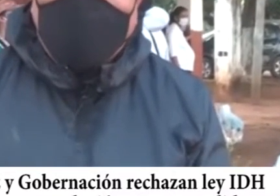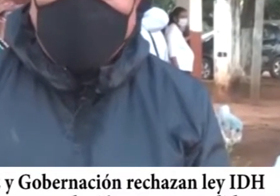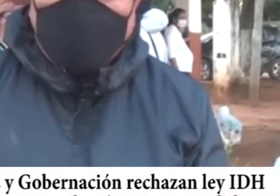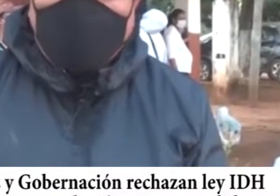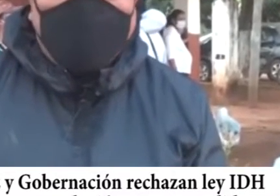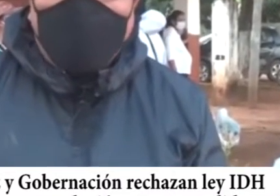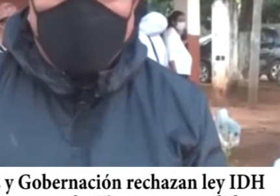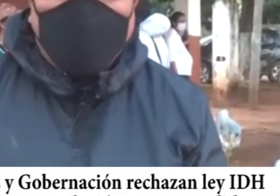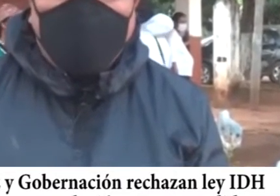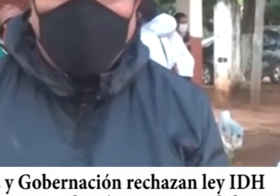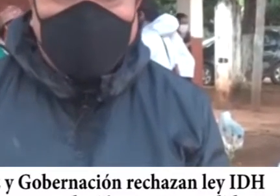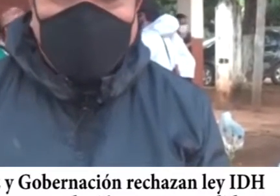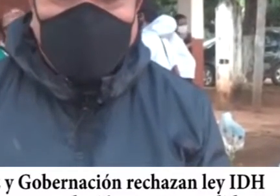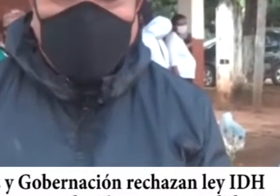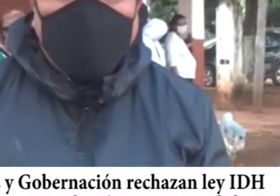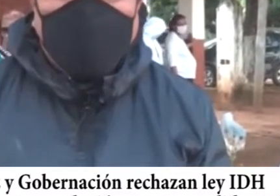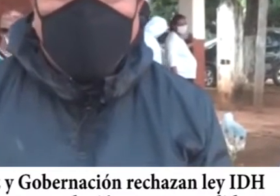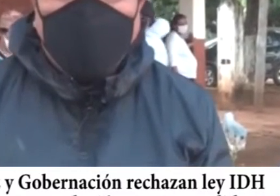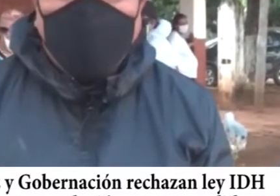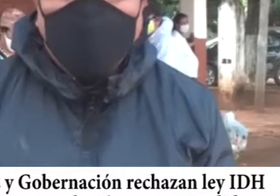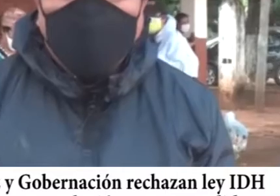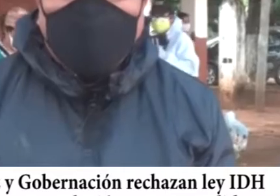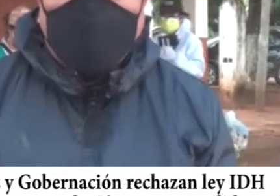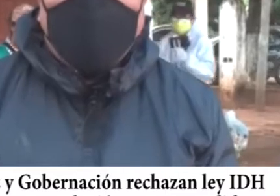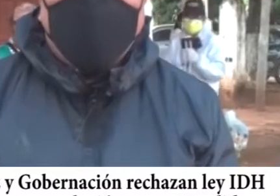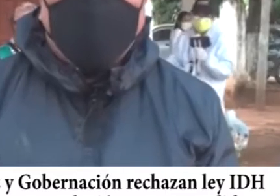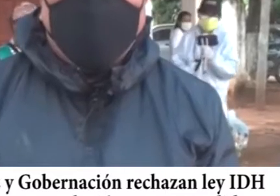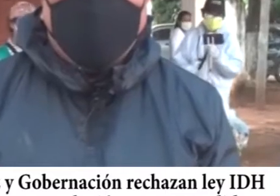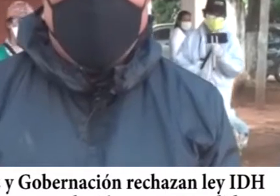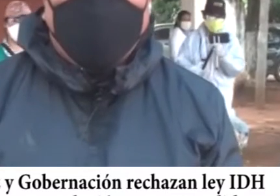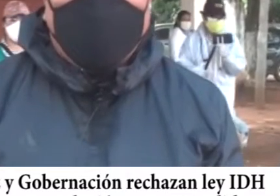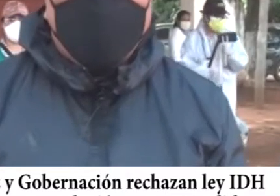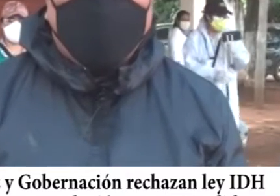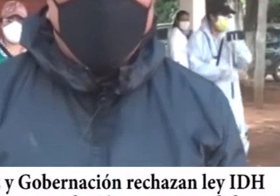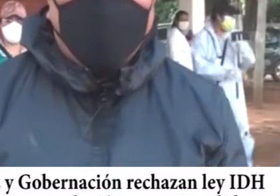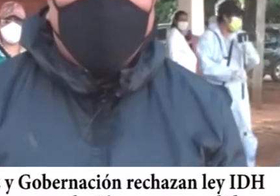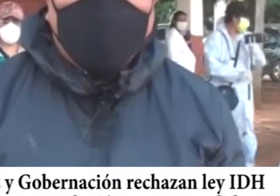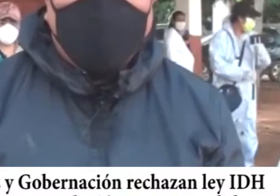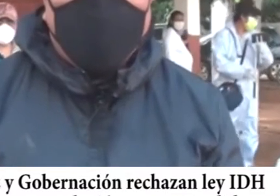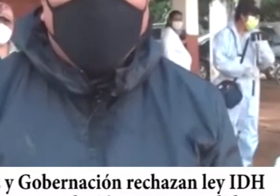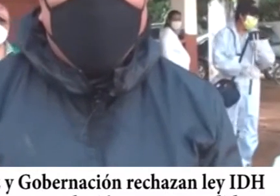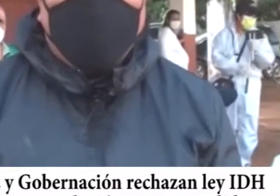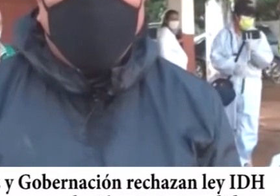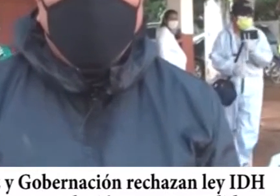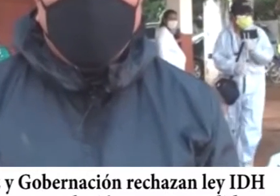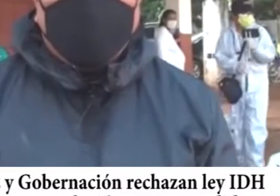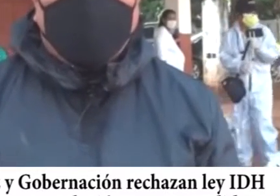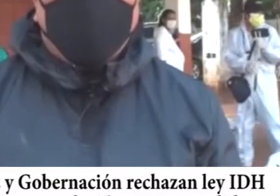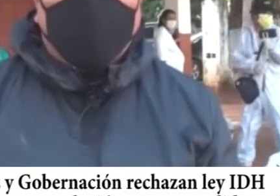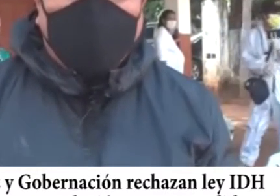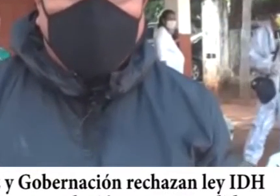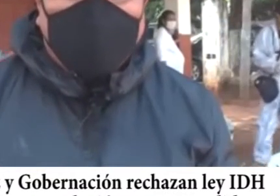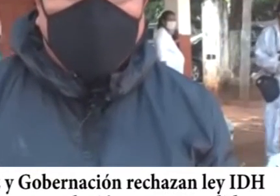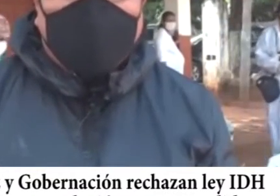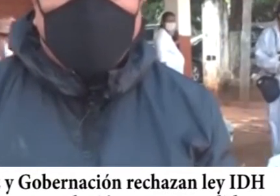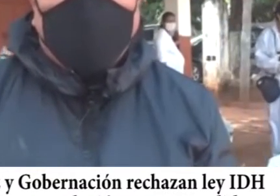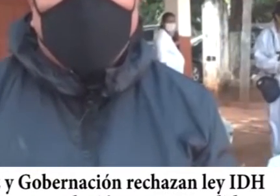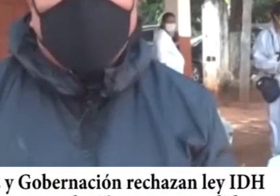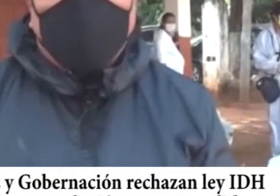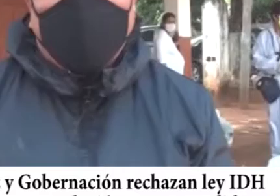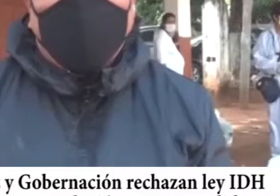que se está equivocando el MAS en este sentido, y creo que nos están queriendo emborrachar con una ley que no